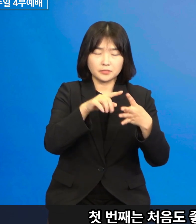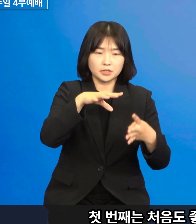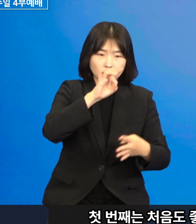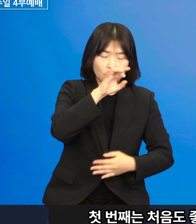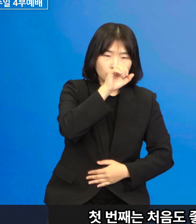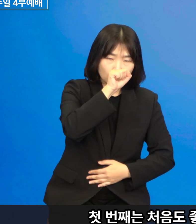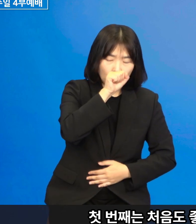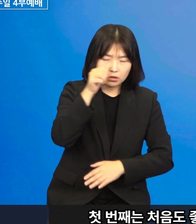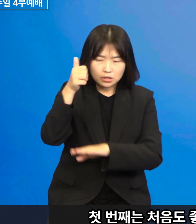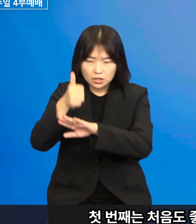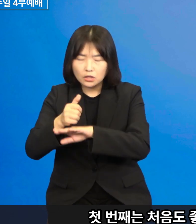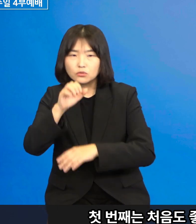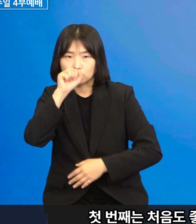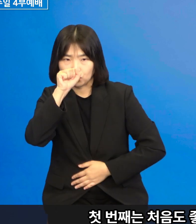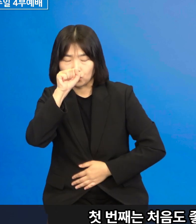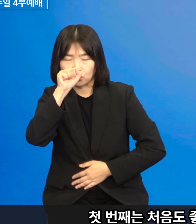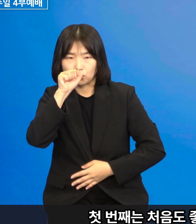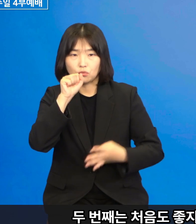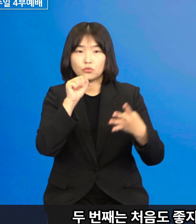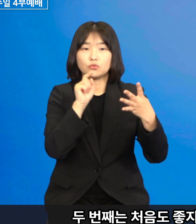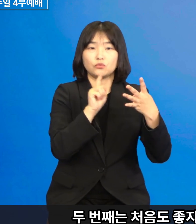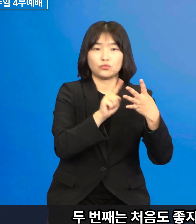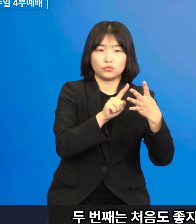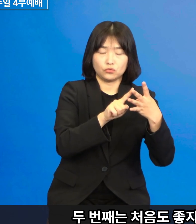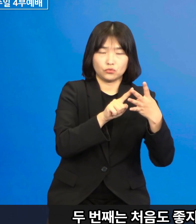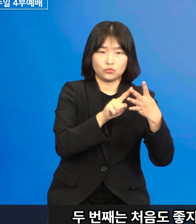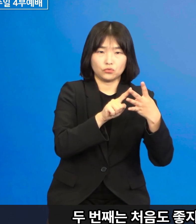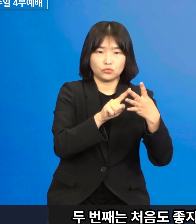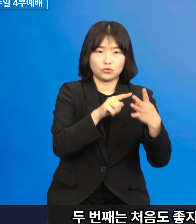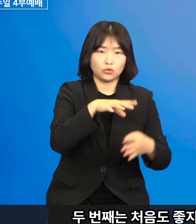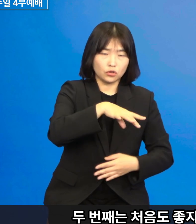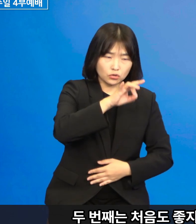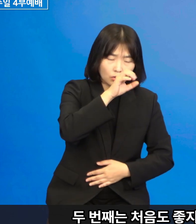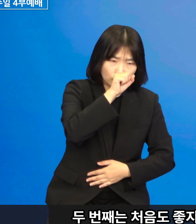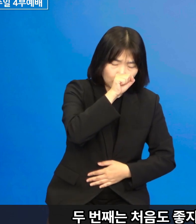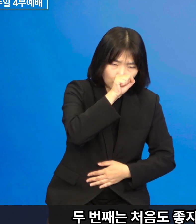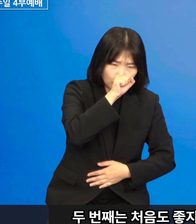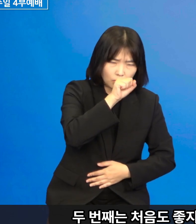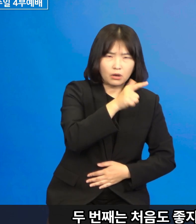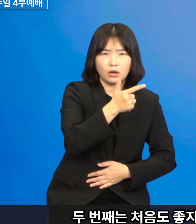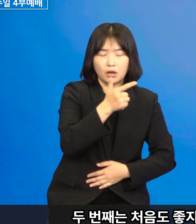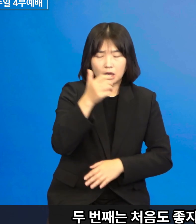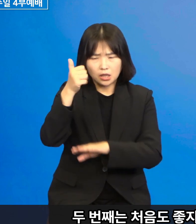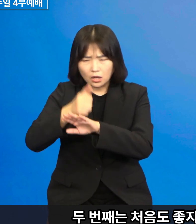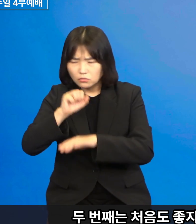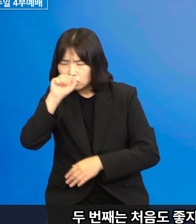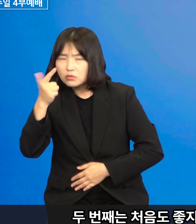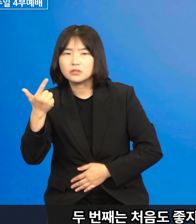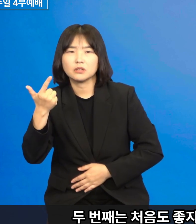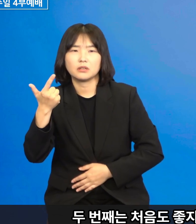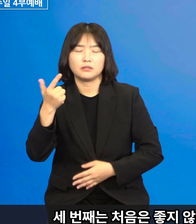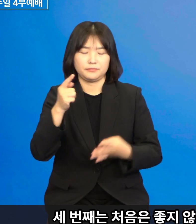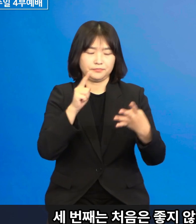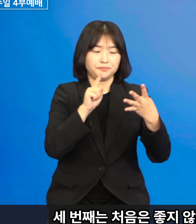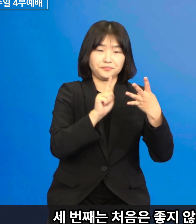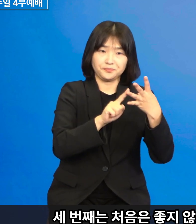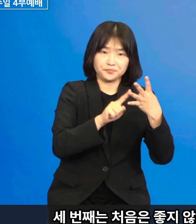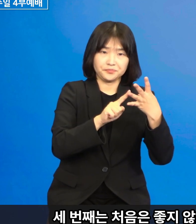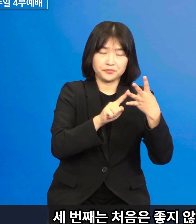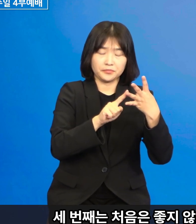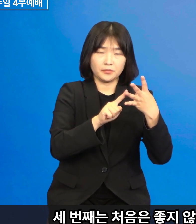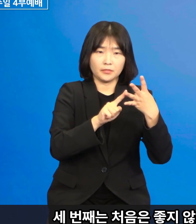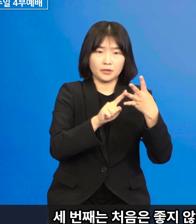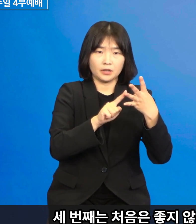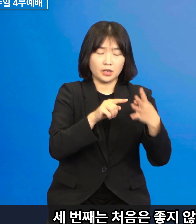처음도 좋고 나중도 좋은 인생이고, 두 번째는 처음도 좋지 않고 나중도 좋지 않은 인생, 세